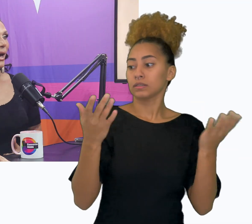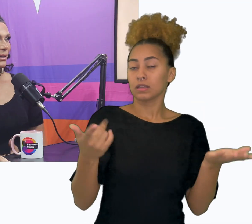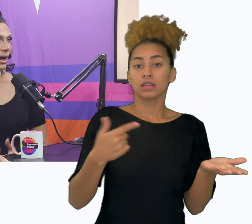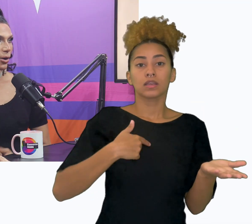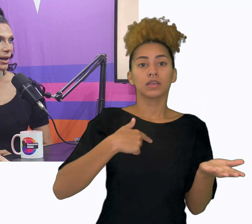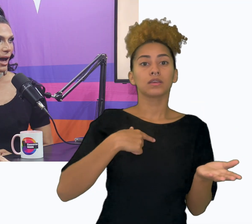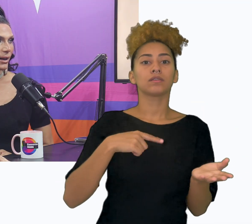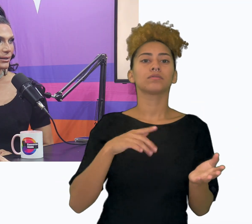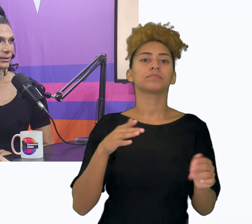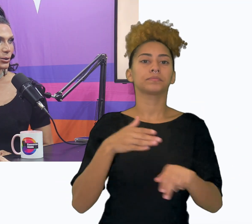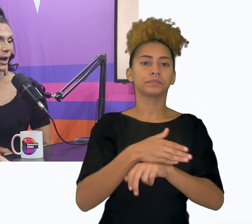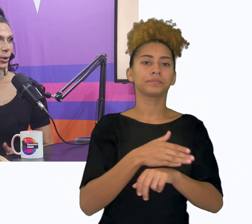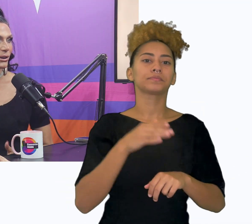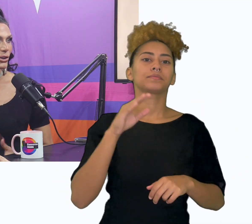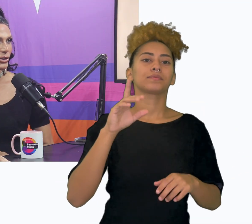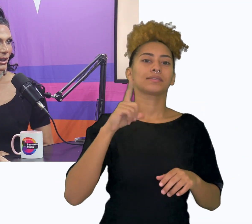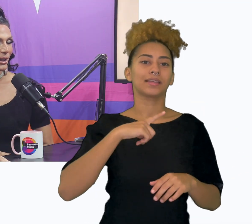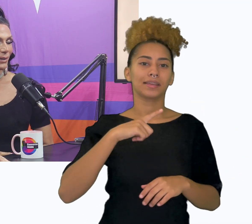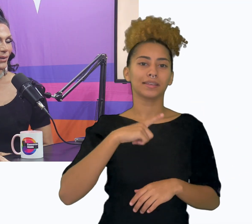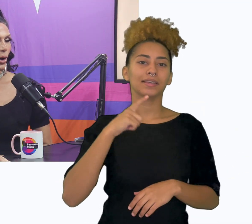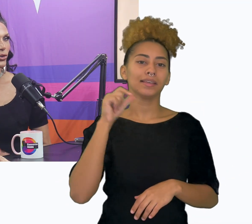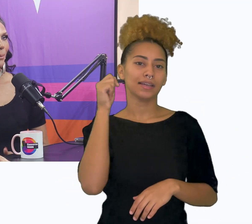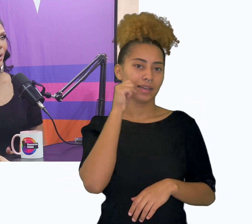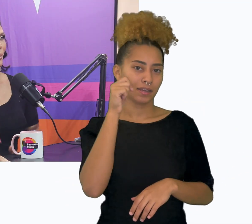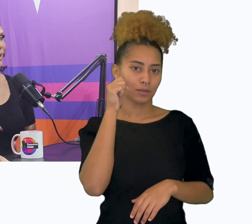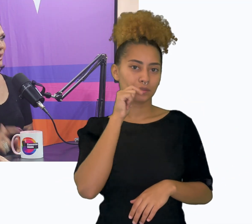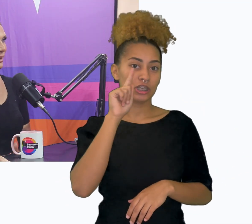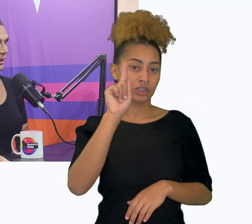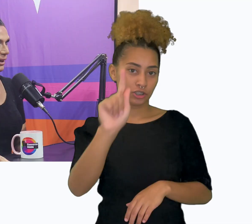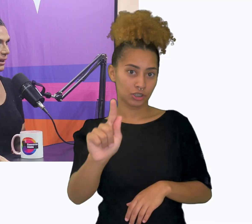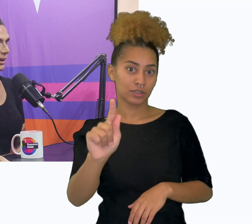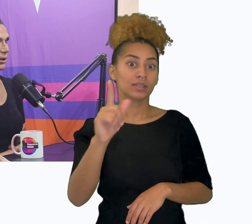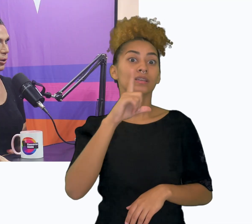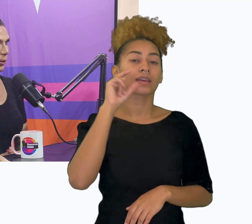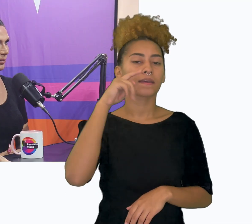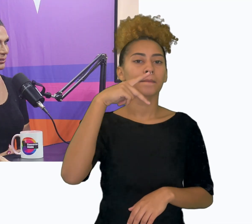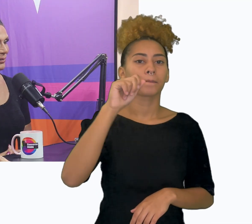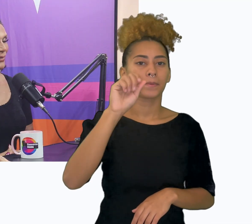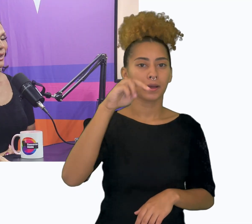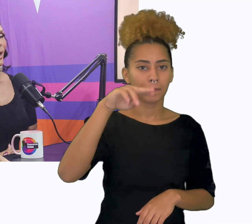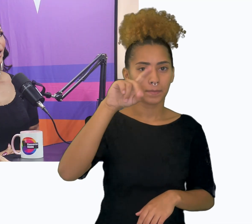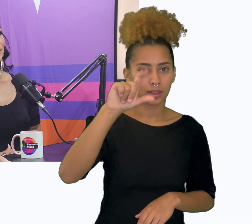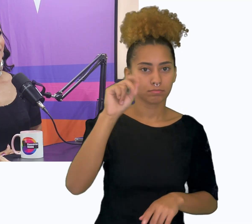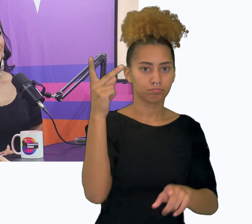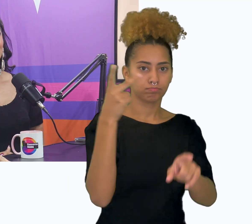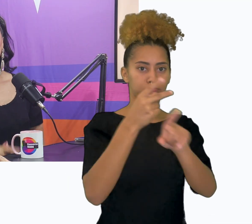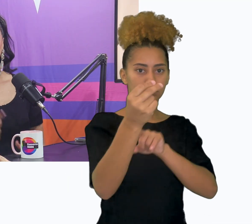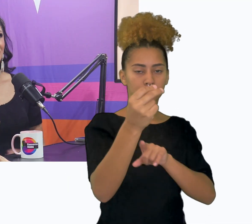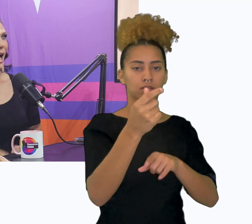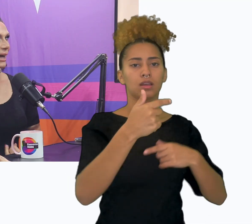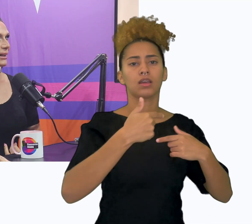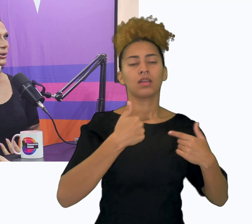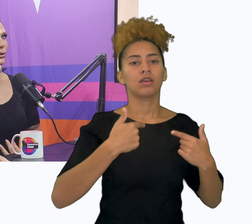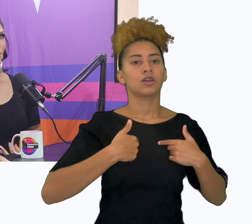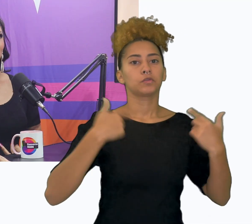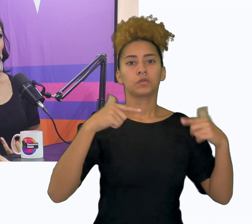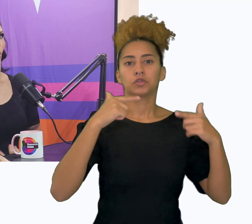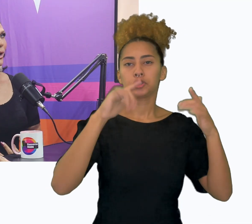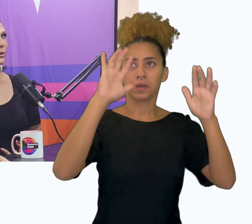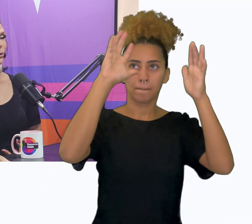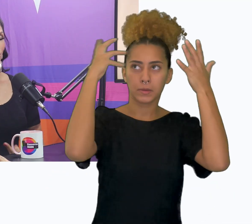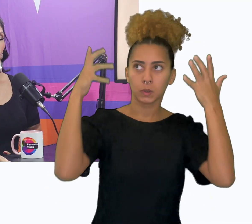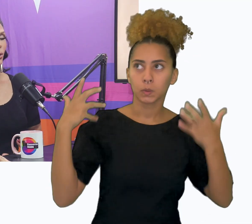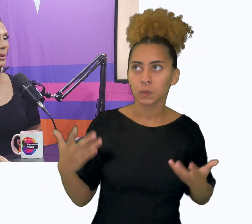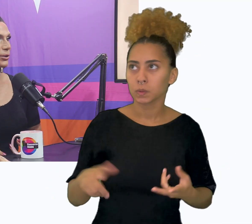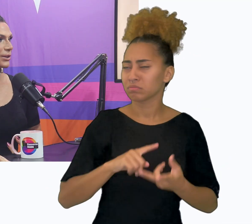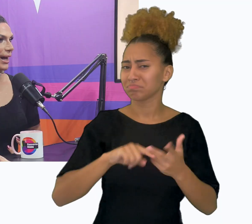ser back da Colares no Garota G, onde a Pamela Killer ganhou, né? Não tinha nada, não tinha